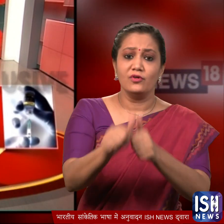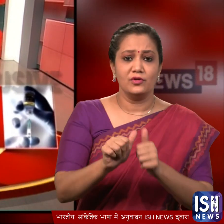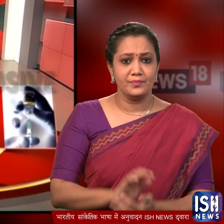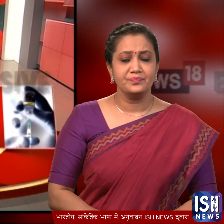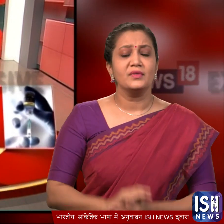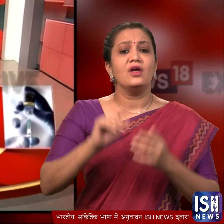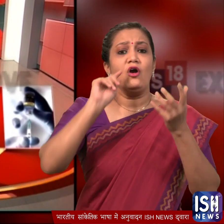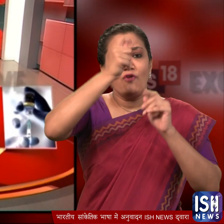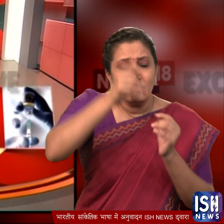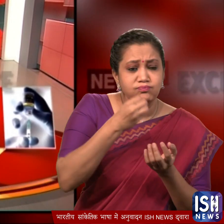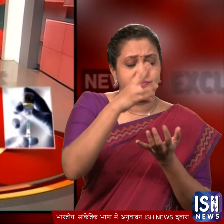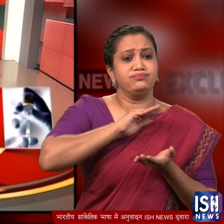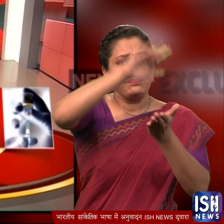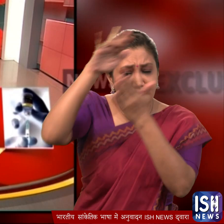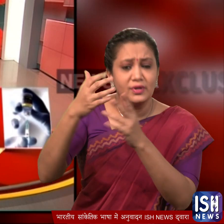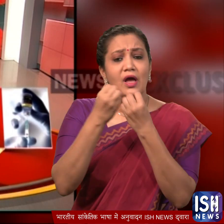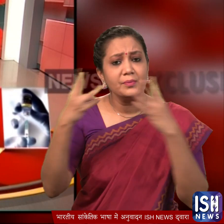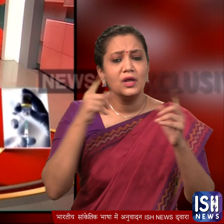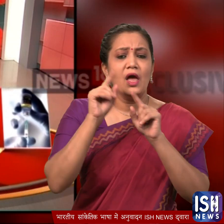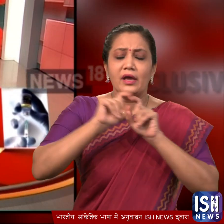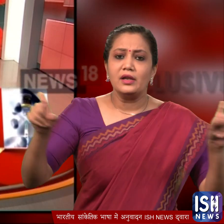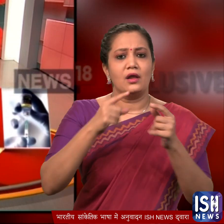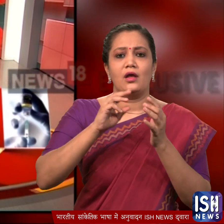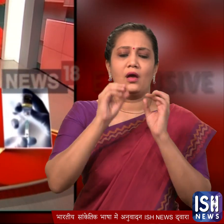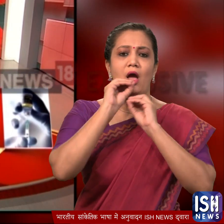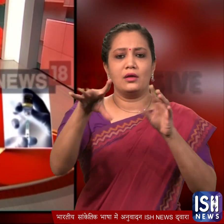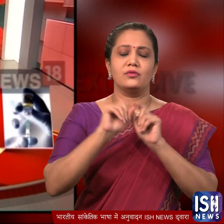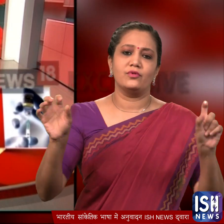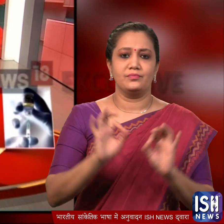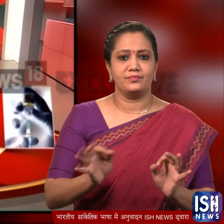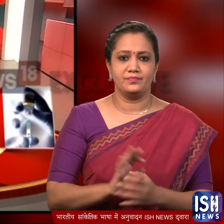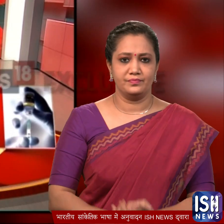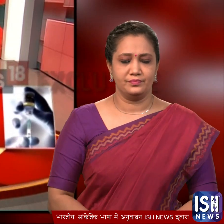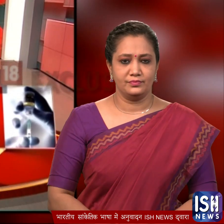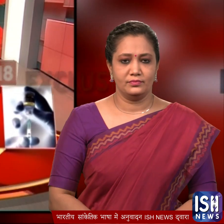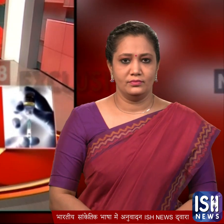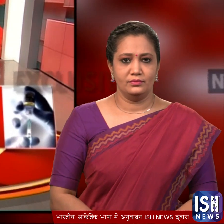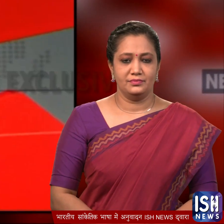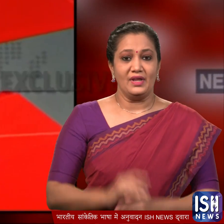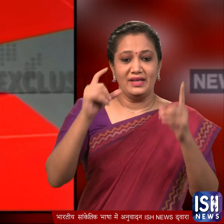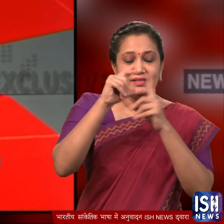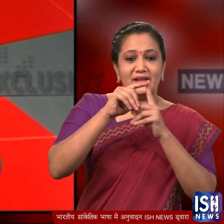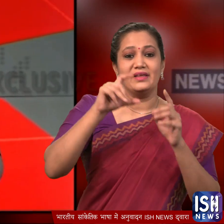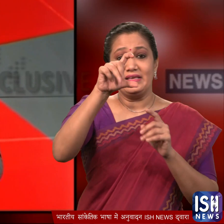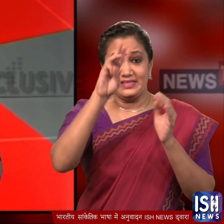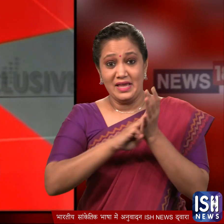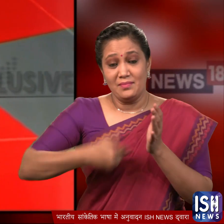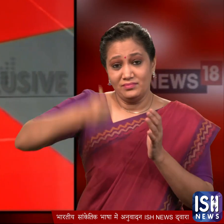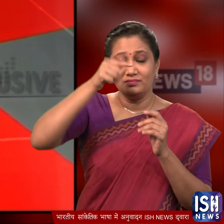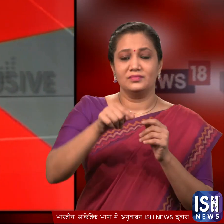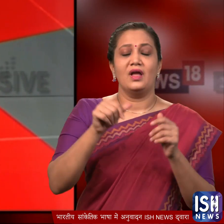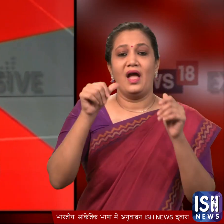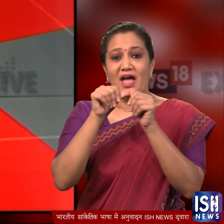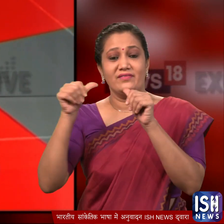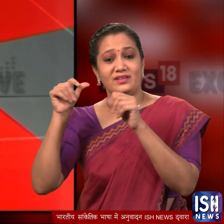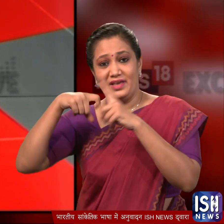विदेशों में कितनी डोज पहुंचाई गई हैं और कितनी पहुंचाई जानी है, इसकी जानकारी विदेश मंत्रालय के पास है। तो वहीं दिल्ली के मुख्यमंत्री अरविंद